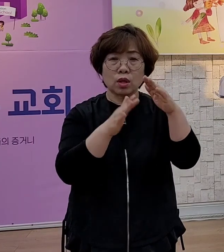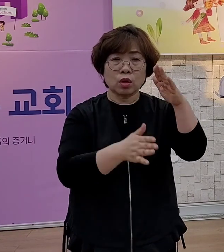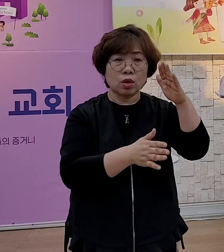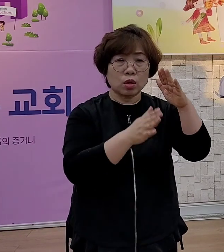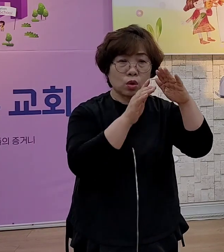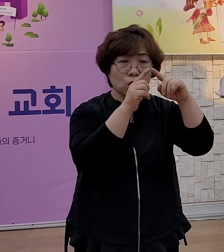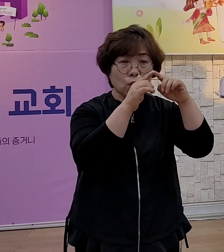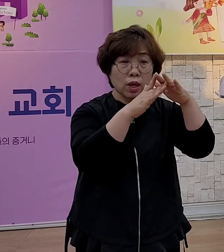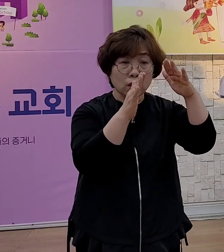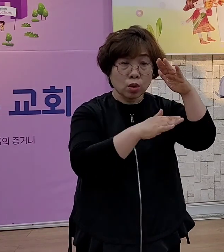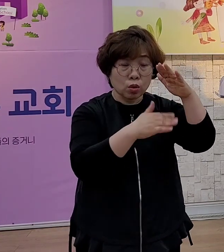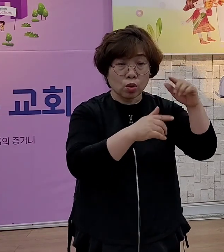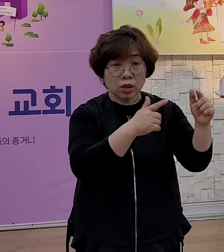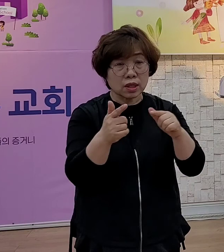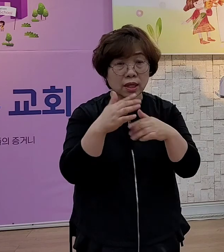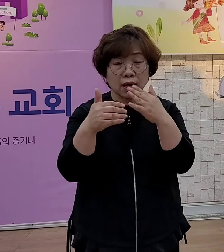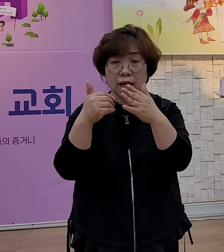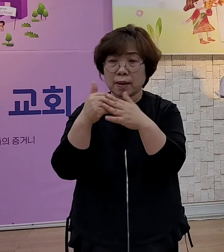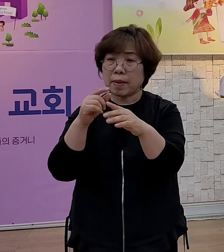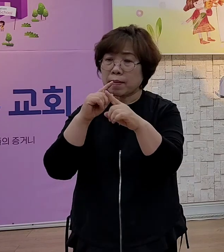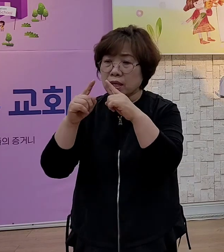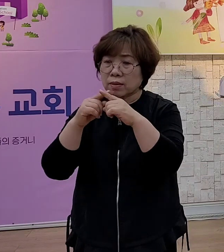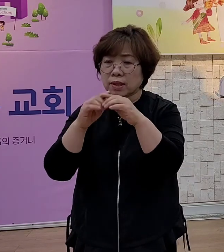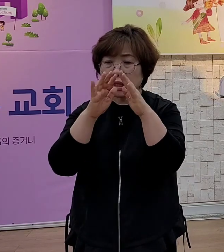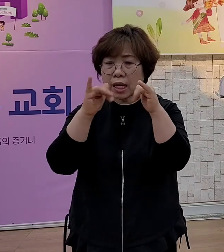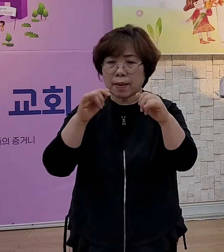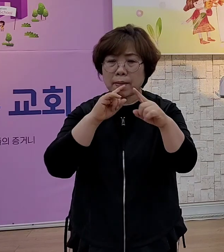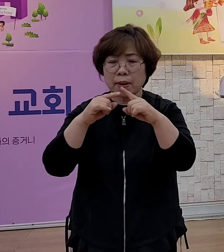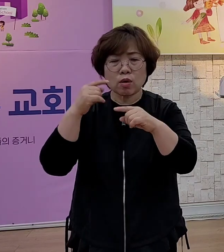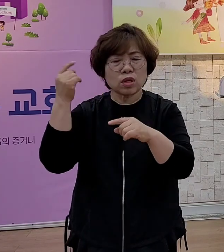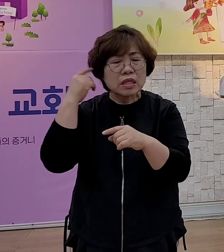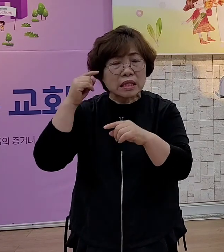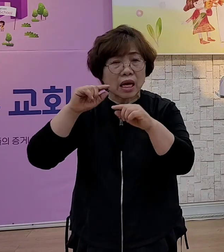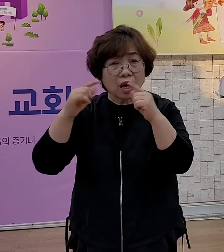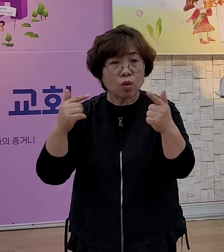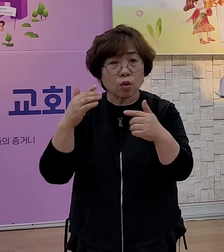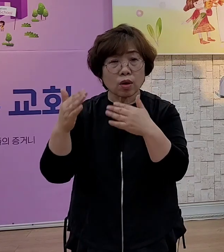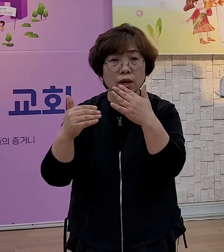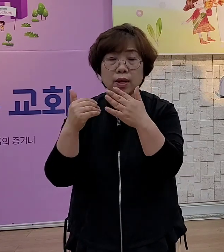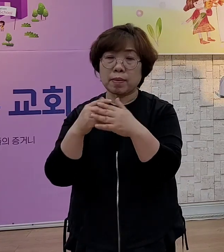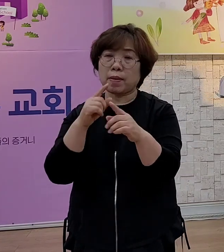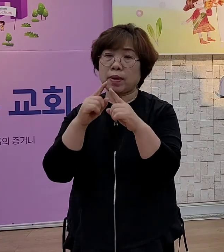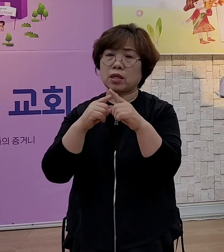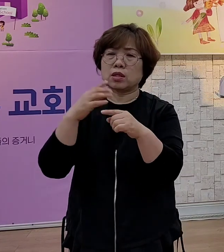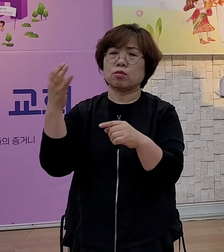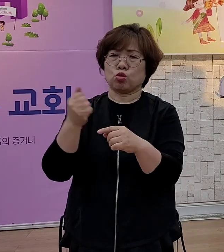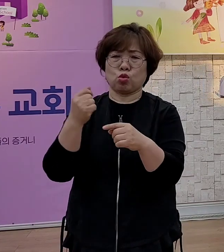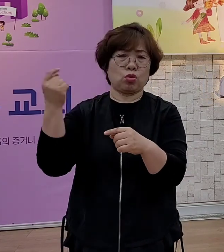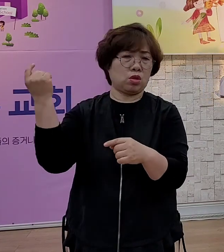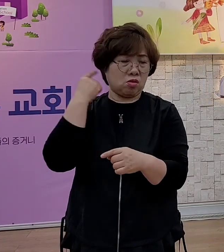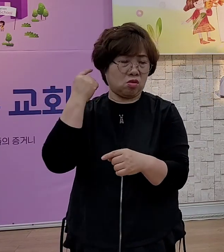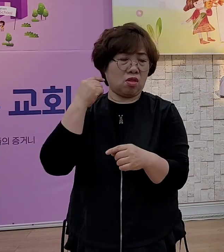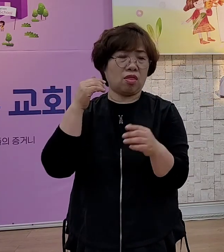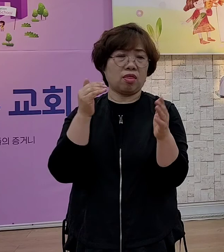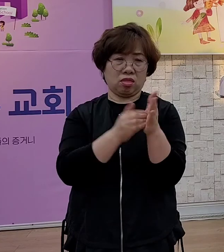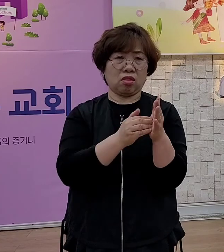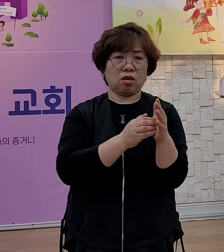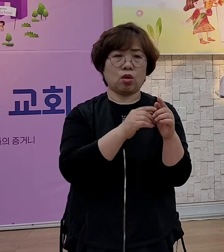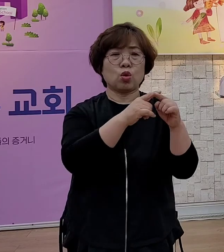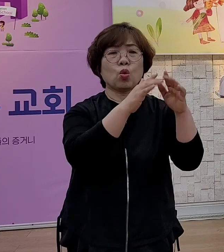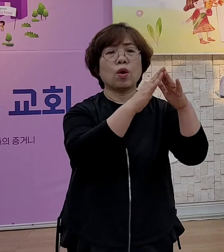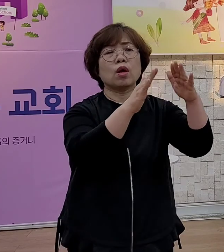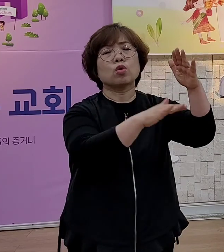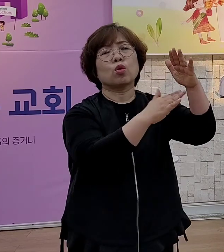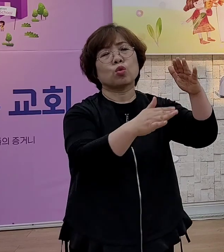이 하나님의 말씀을 사람의 말로 받지 아니하고 하나님의 말씀으로 받았다. 여기까지 나아가는